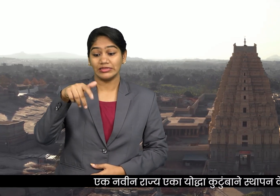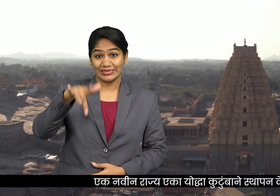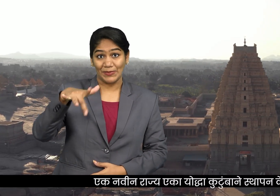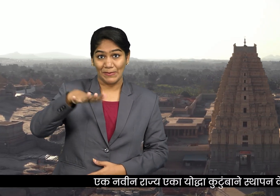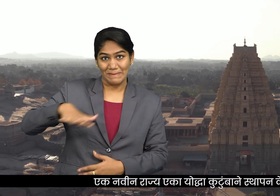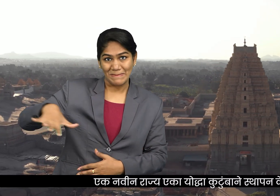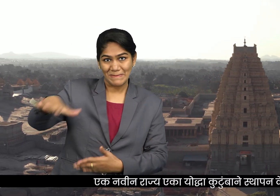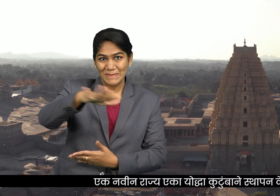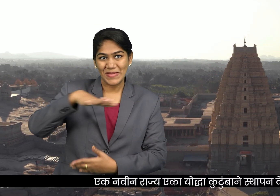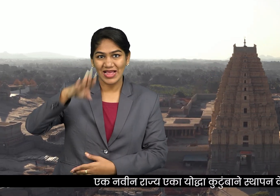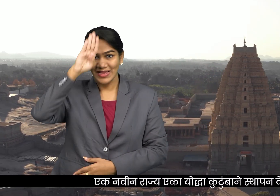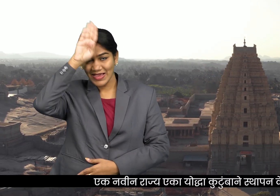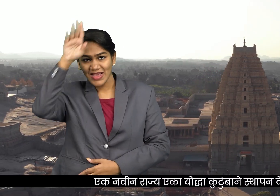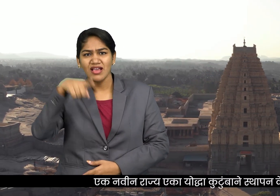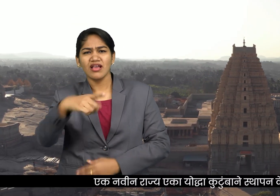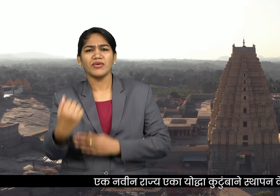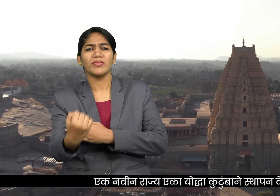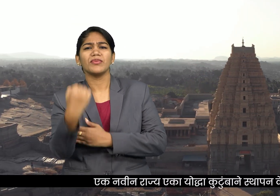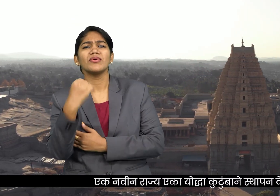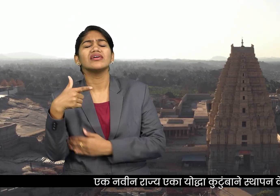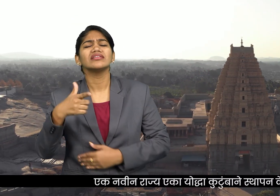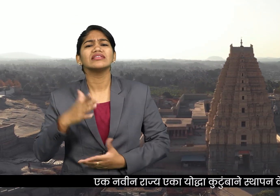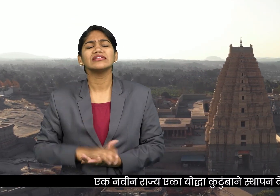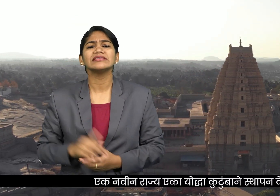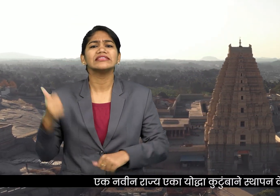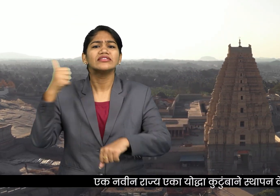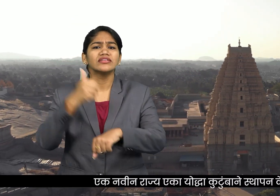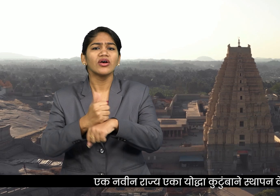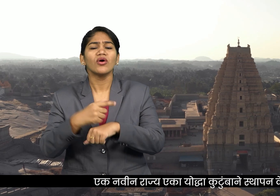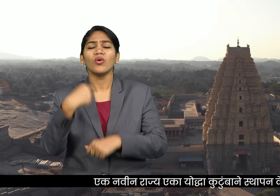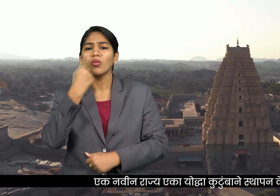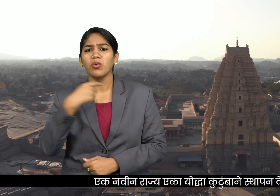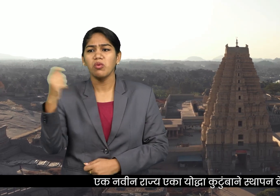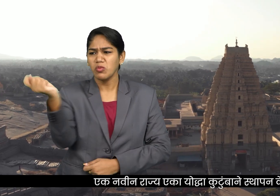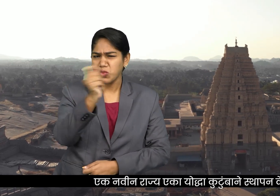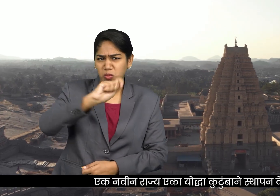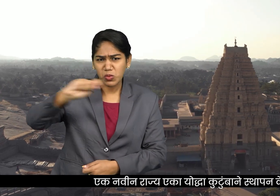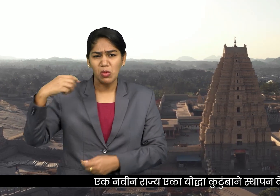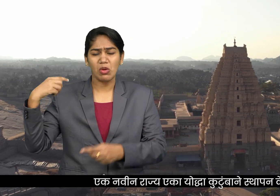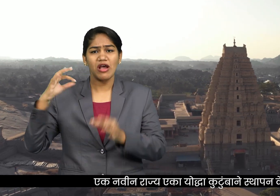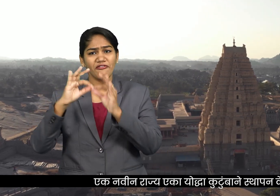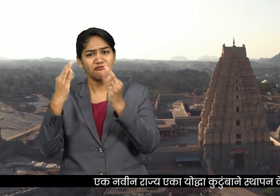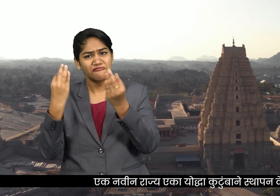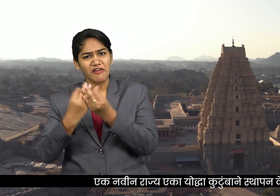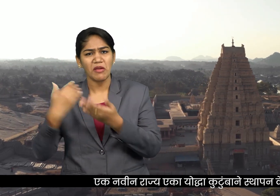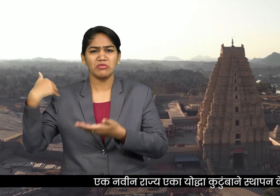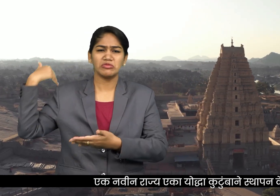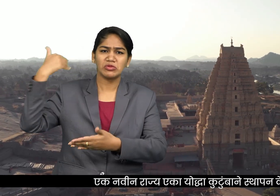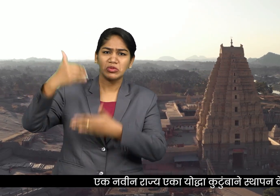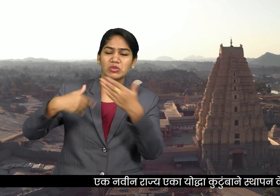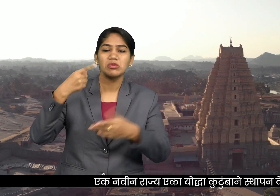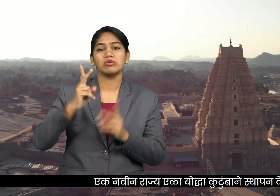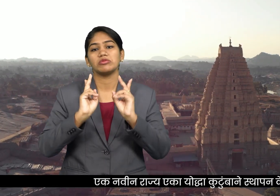एक नवीन राज्य एका योद्धा कुटुंबाने स्थापन केले.